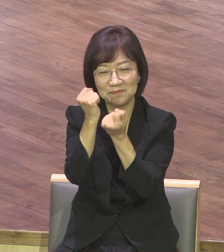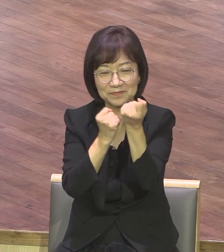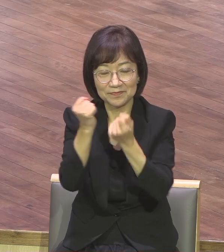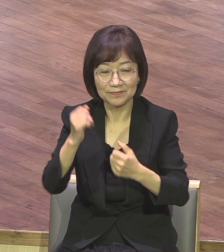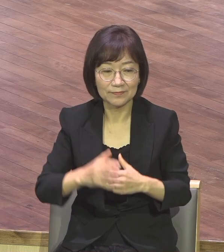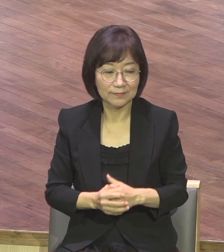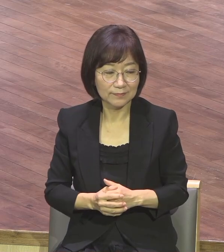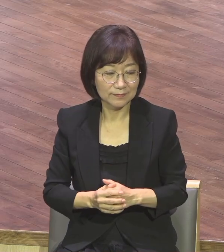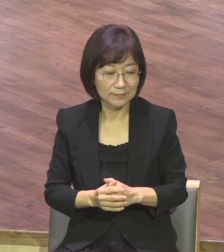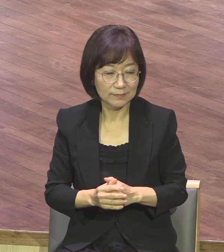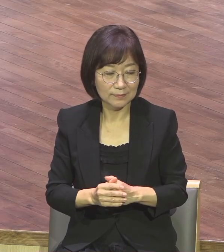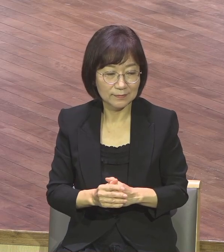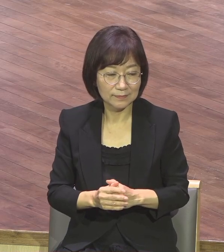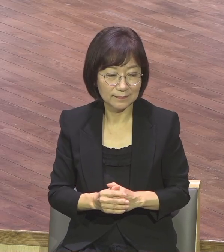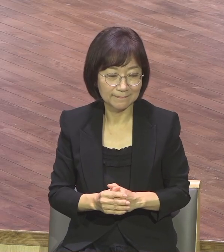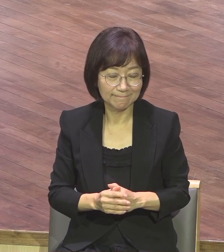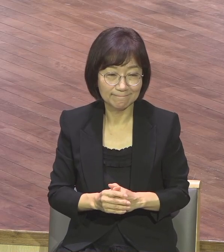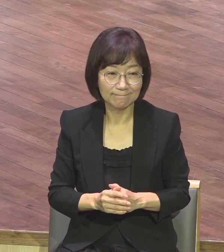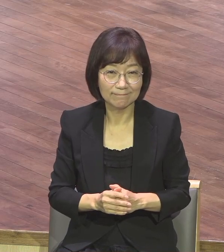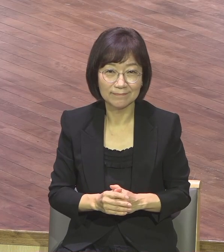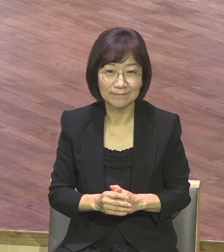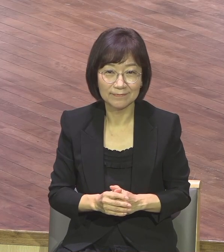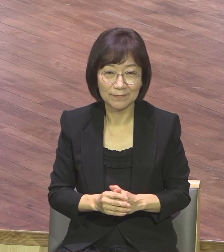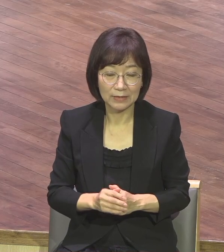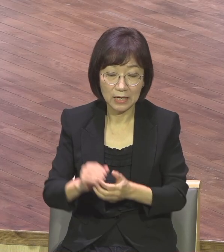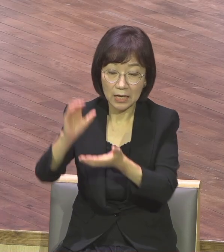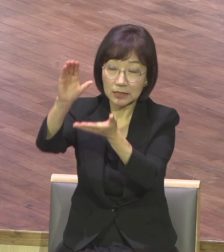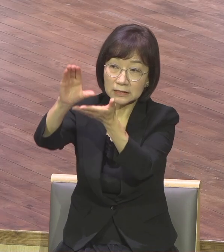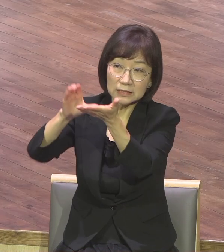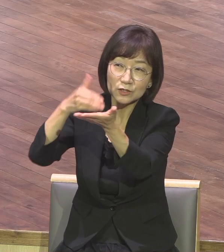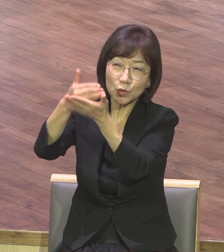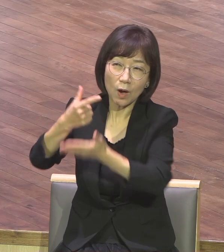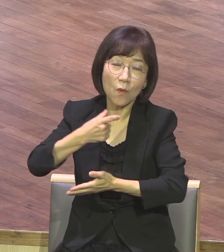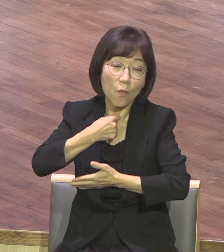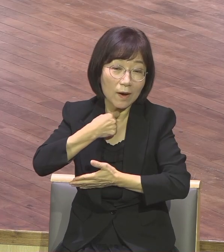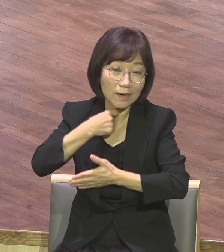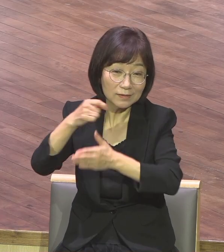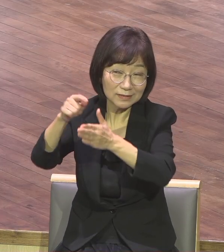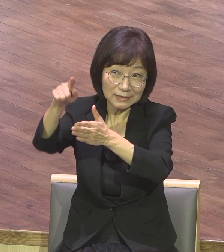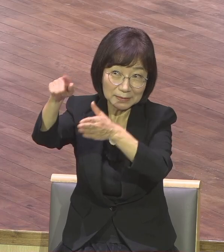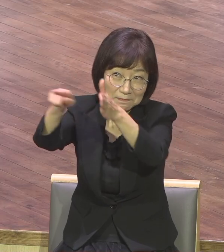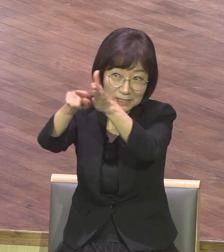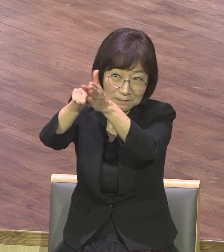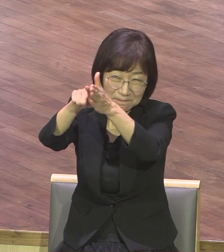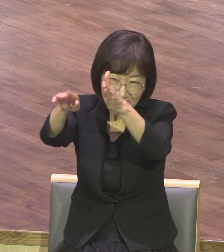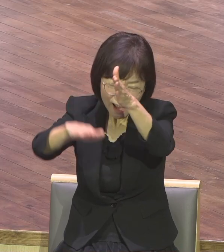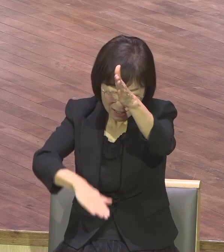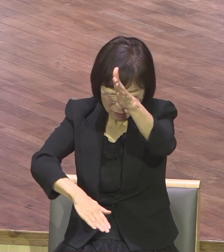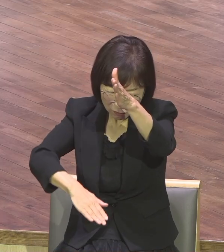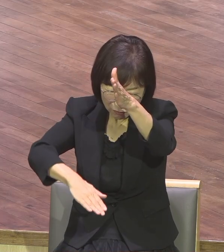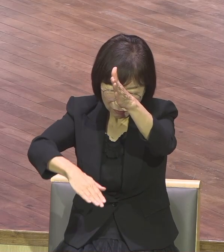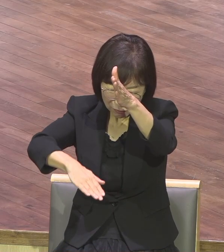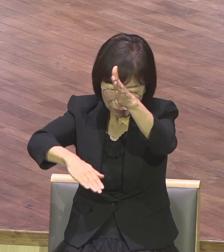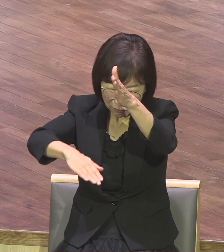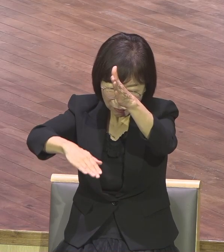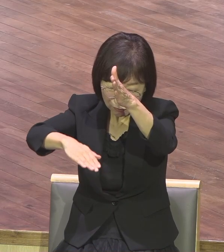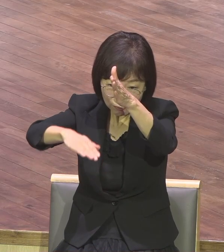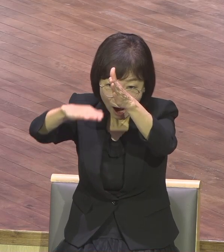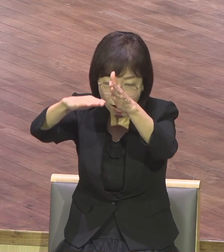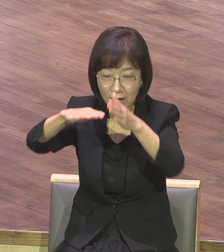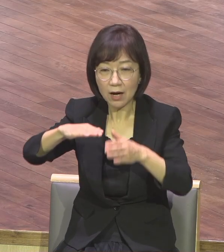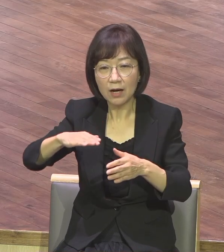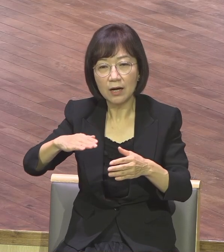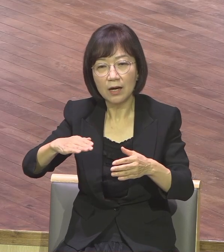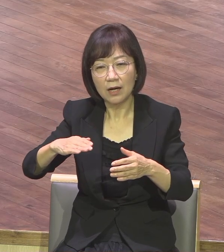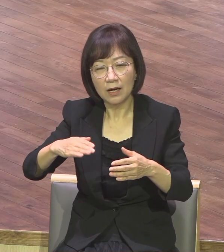우리가 그리스도의 장성한 분량에 이를 수 있도록 충만한 데까지 가도록 영적으로